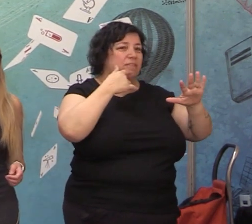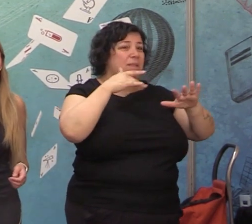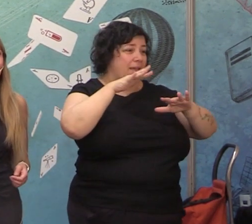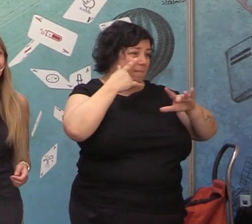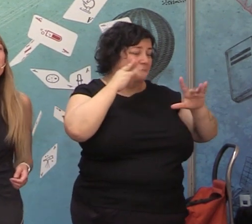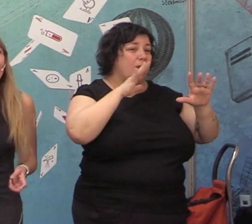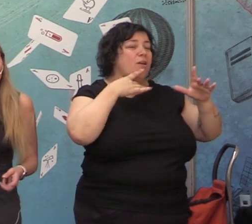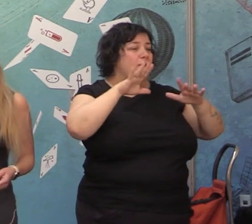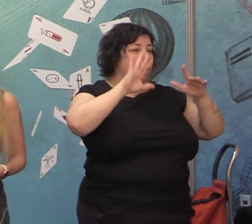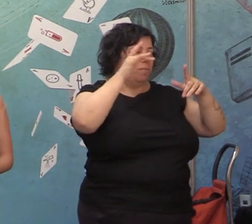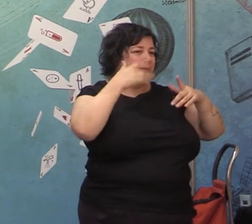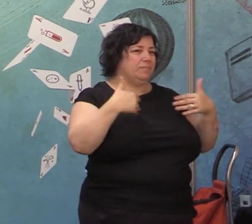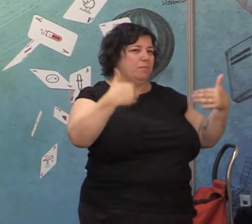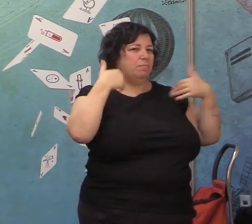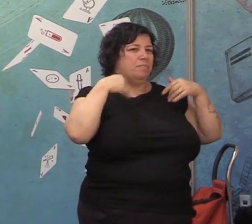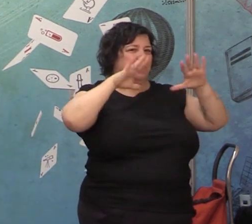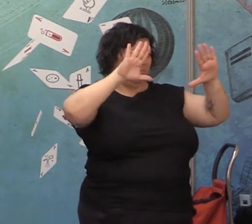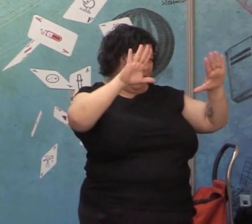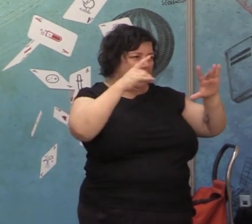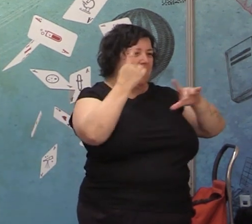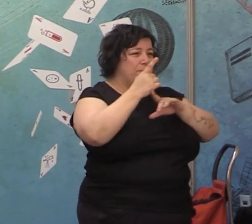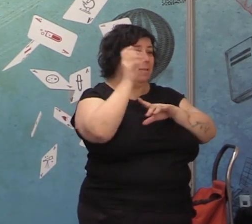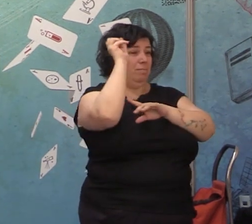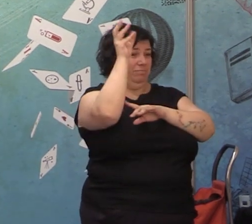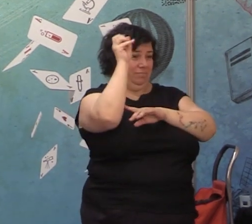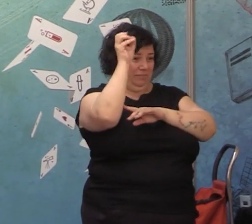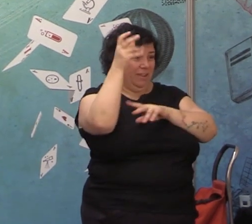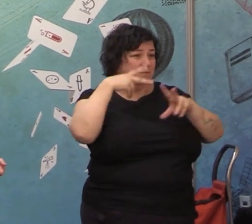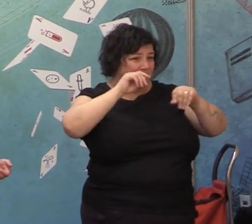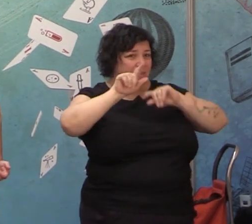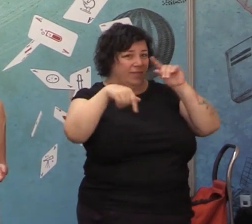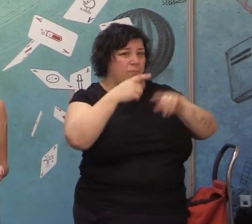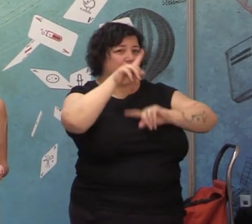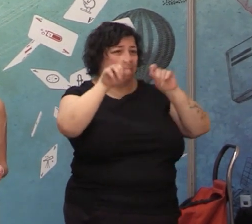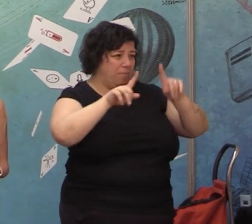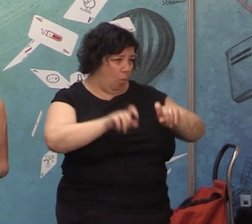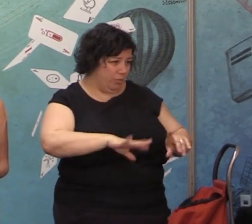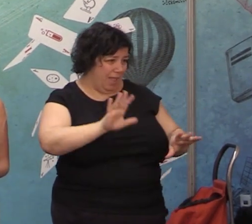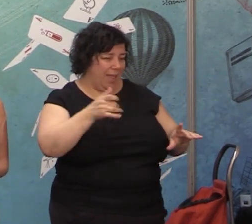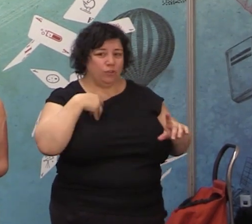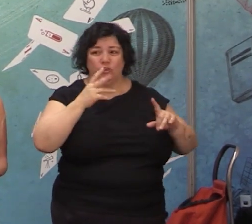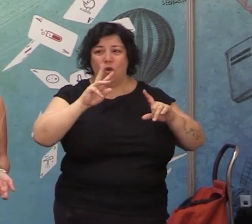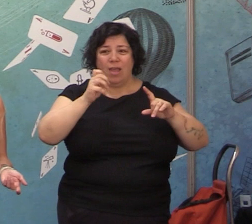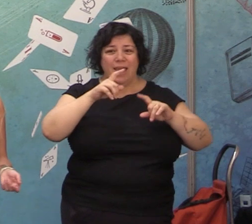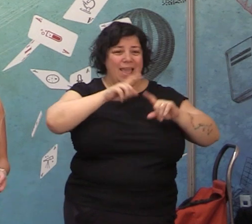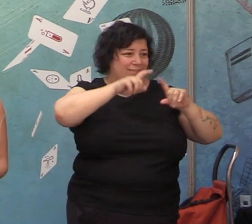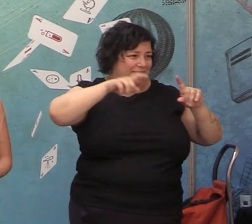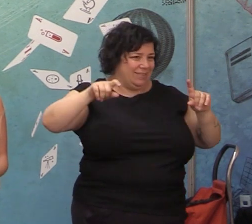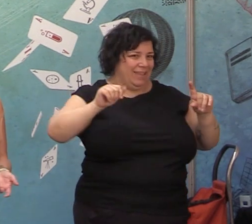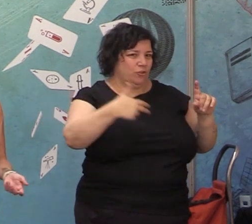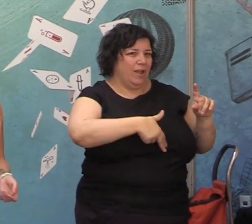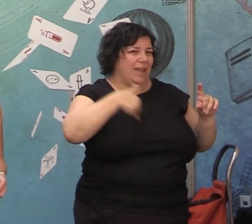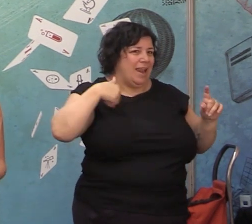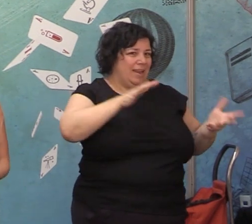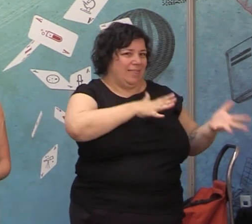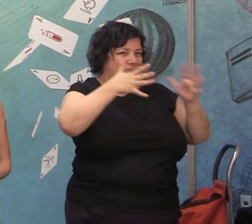Vale. Venga, lo hablamos luego. Todo esto son estadísticas y son generalizaciones,